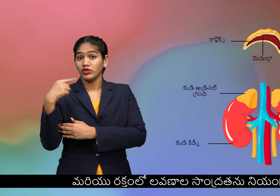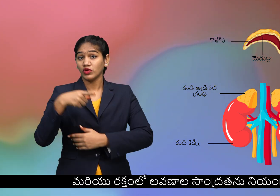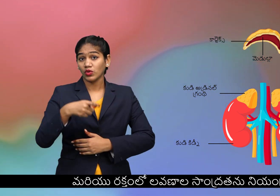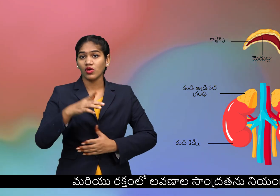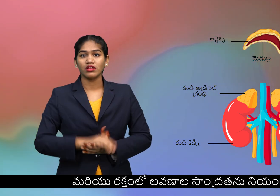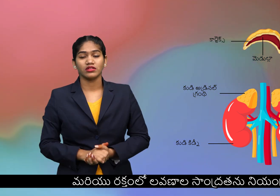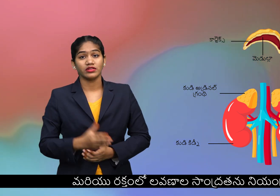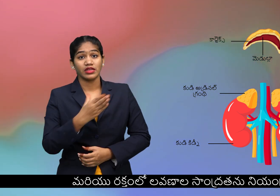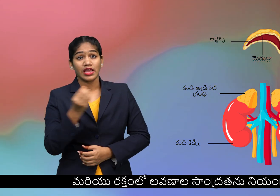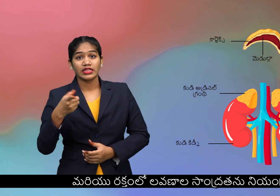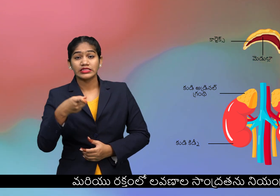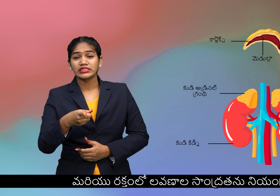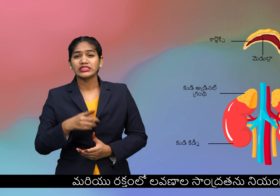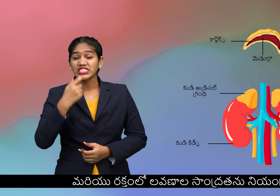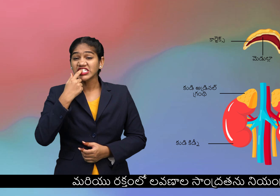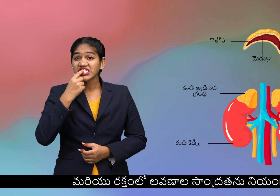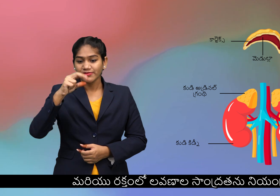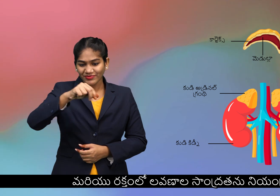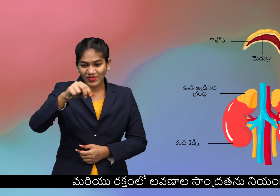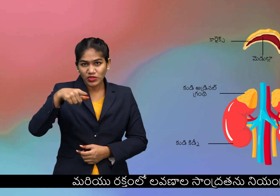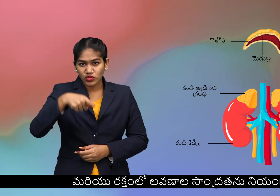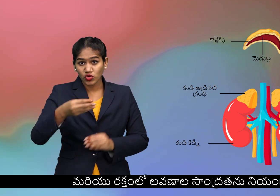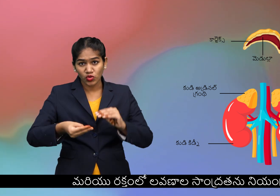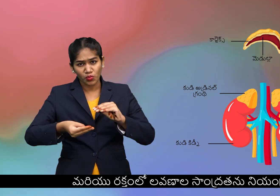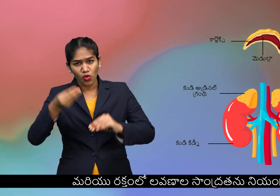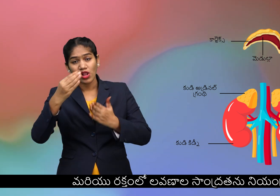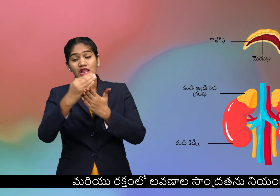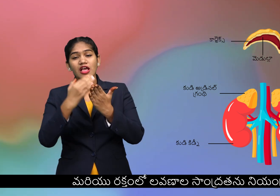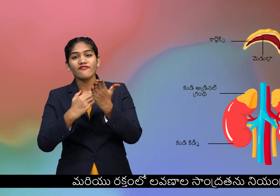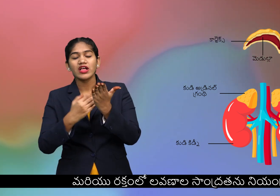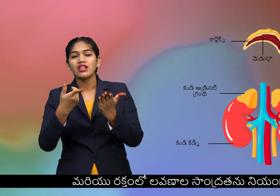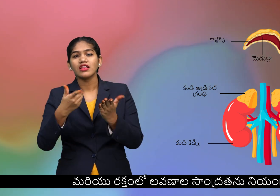మరియు రక్తంలో లవణాల సాంద్రతను నియంత్రిస్తుంది.